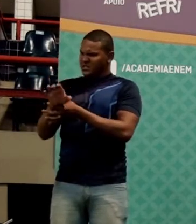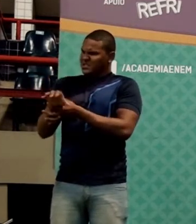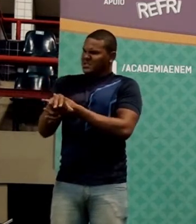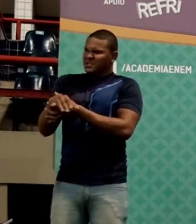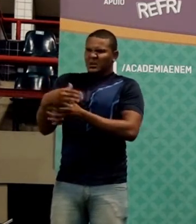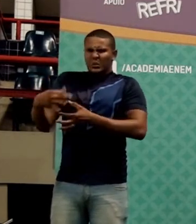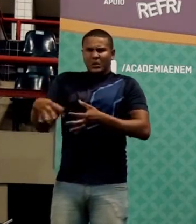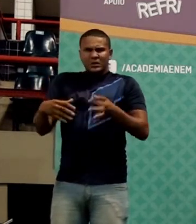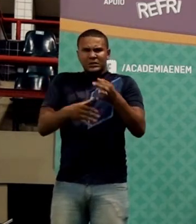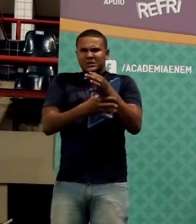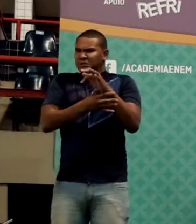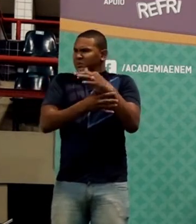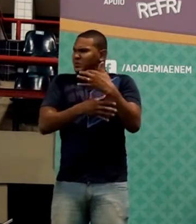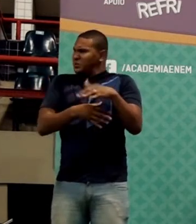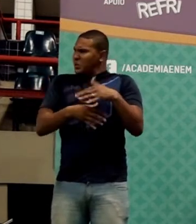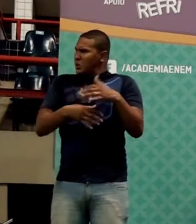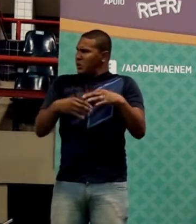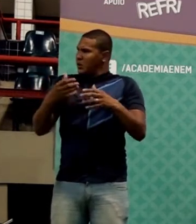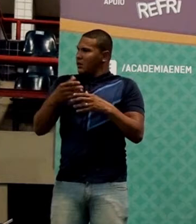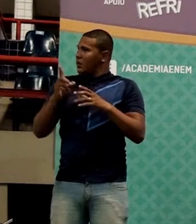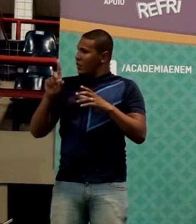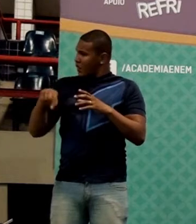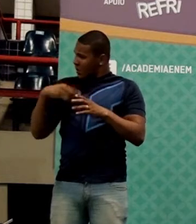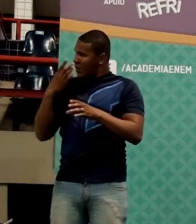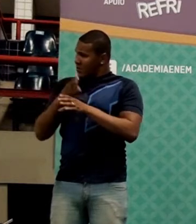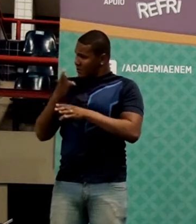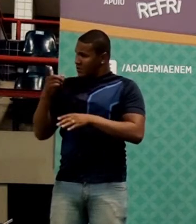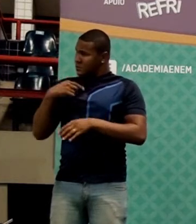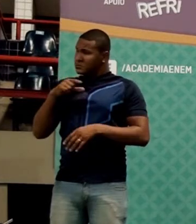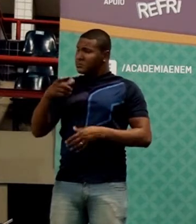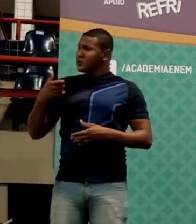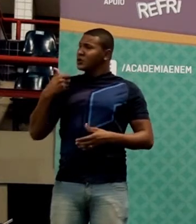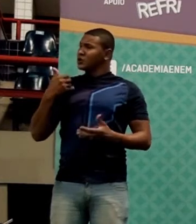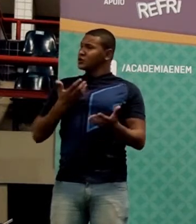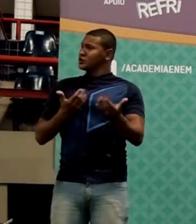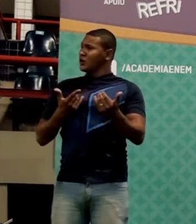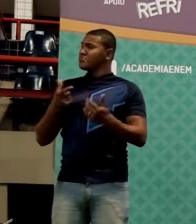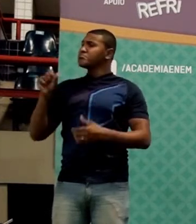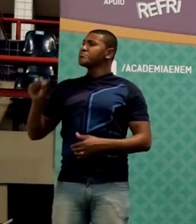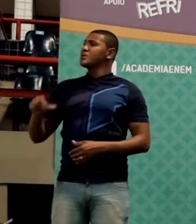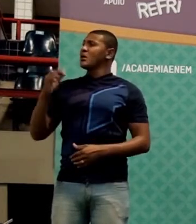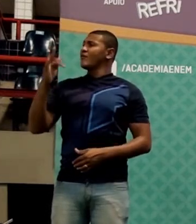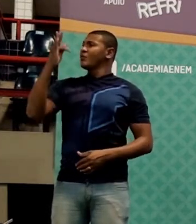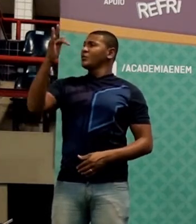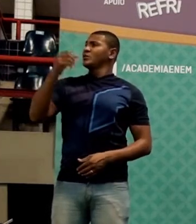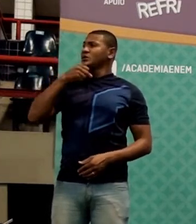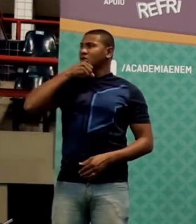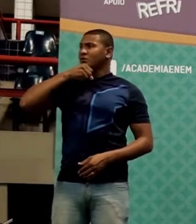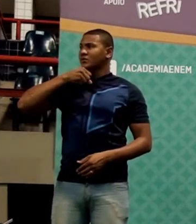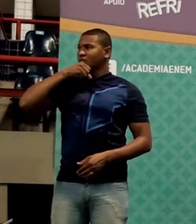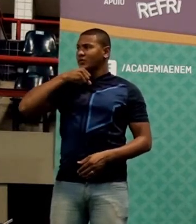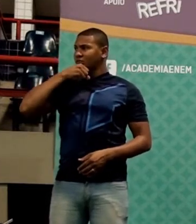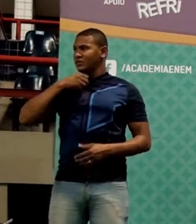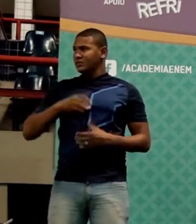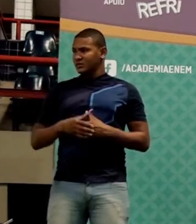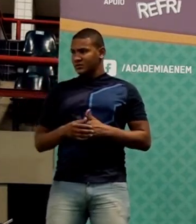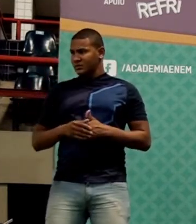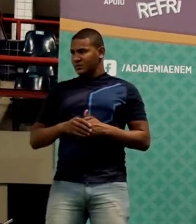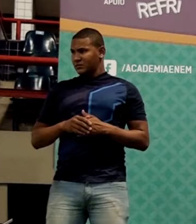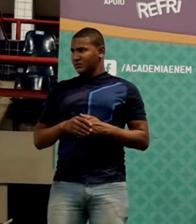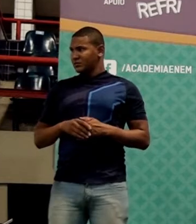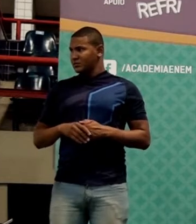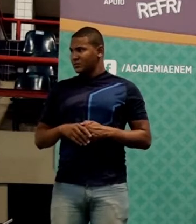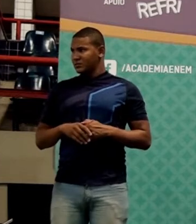professor, dessa idade, imagine quando você envelhecer. Isso é uma lesão por esforço